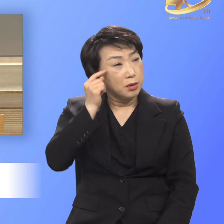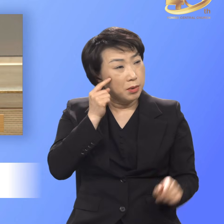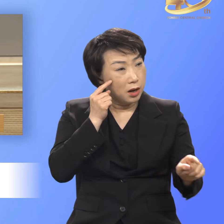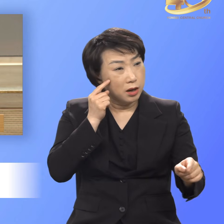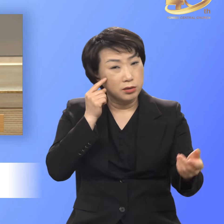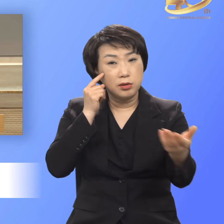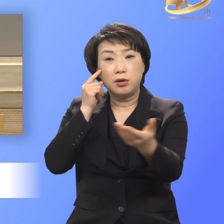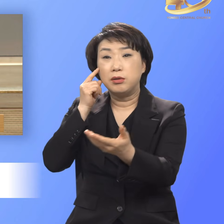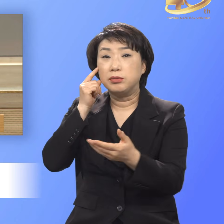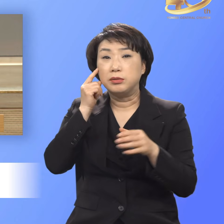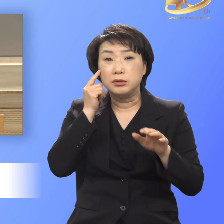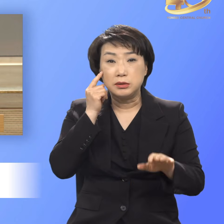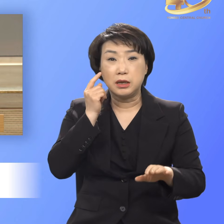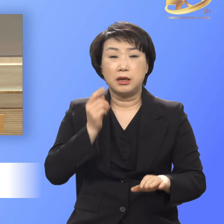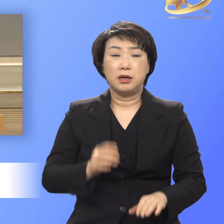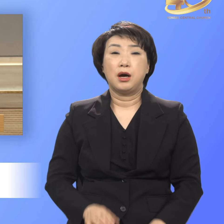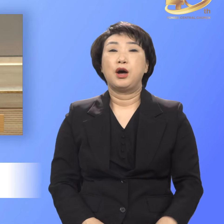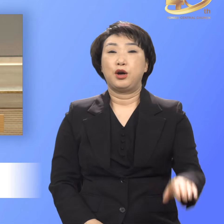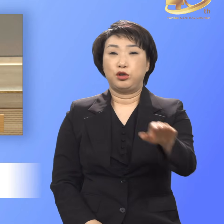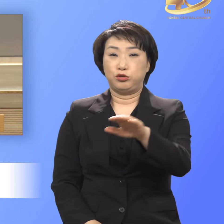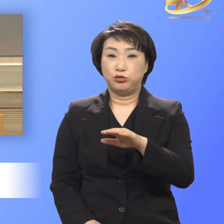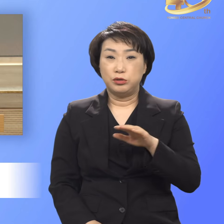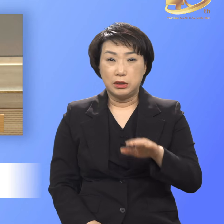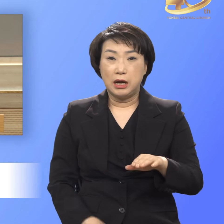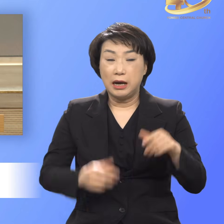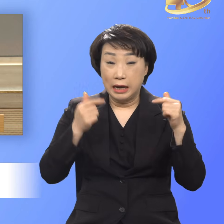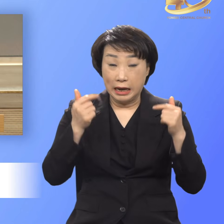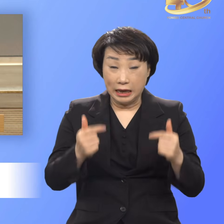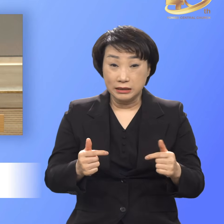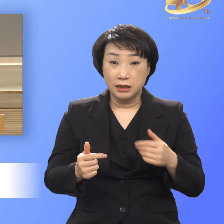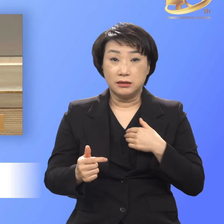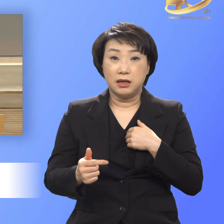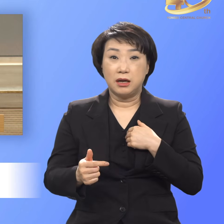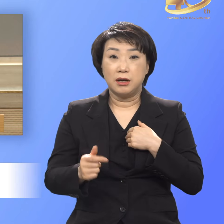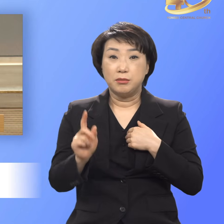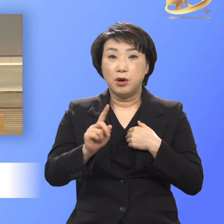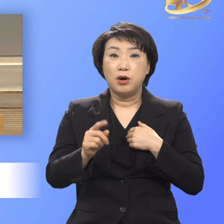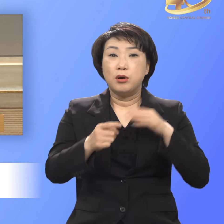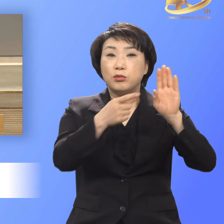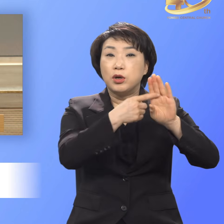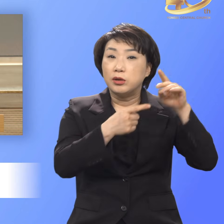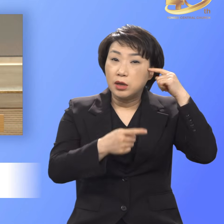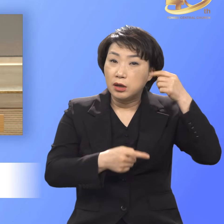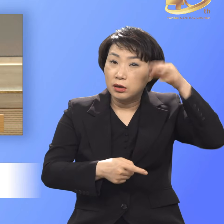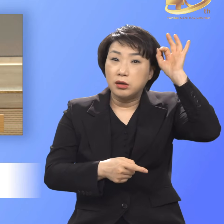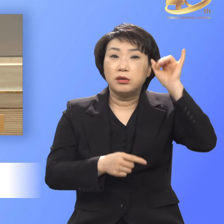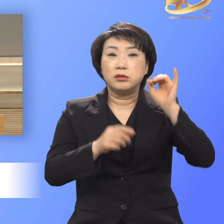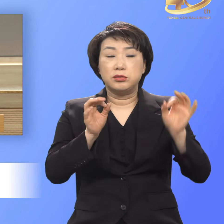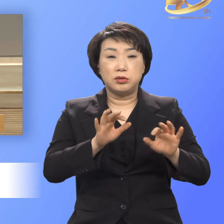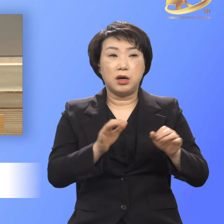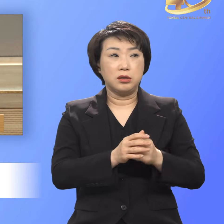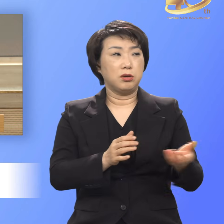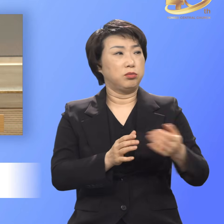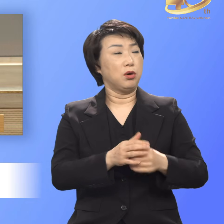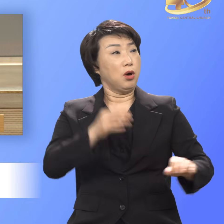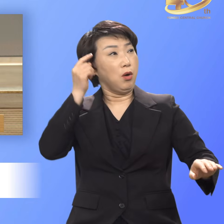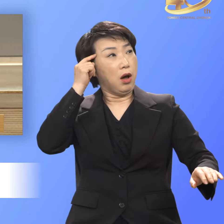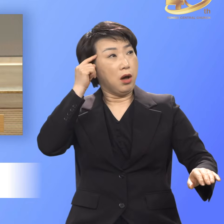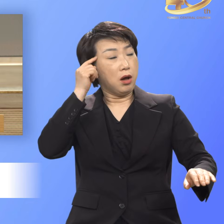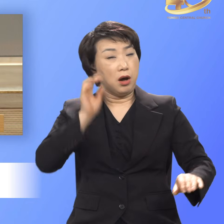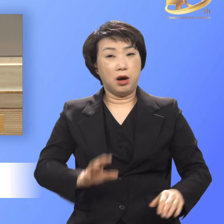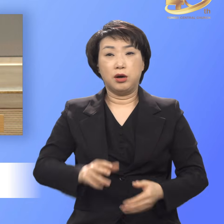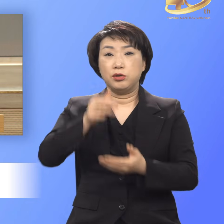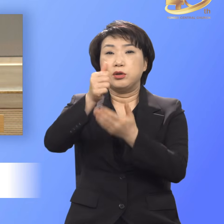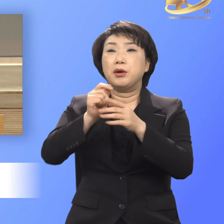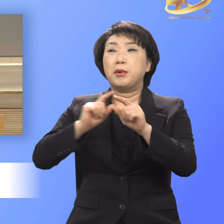생각해보라고 여러분. 우리가 항상 내게 어떤 부정적인 생각이 나올 때는 반문을 해야 돼.